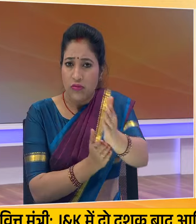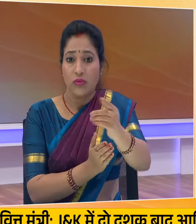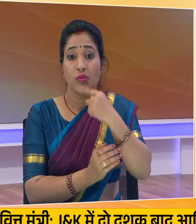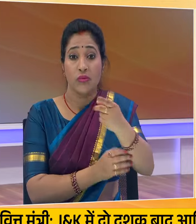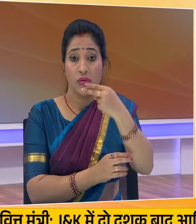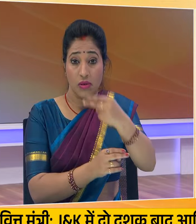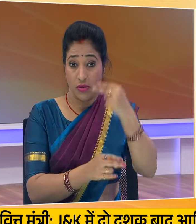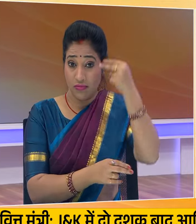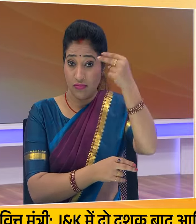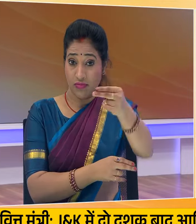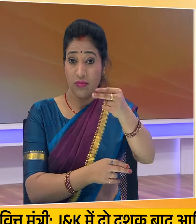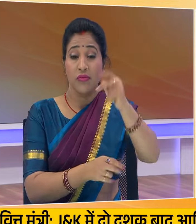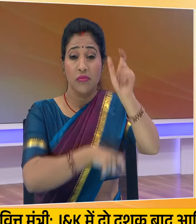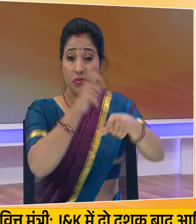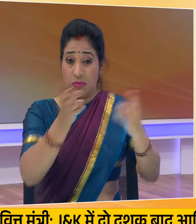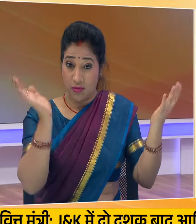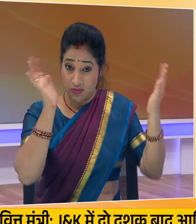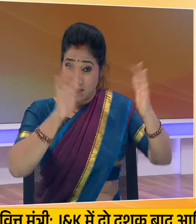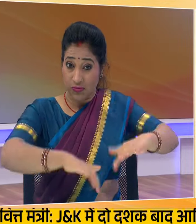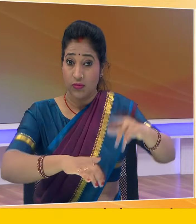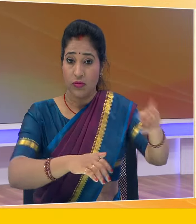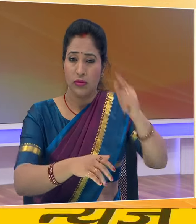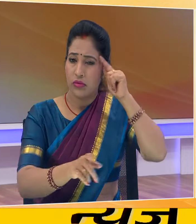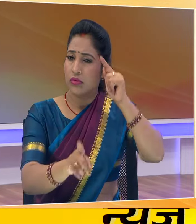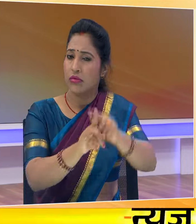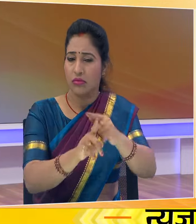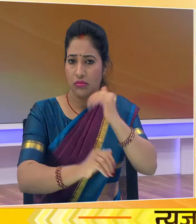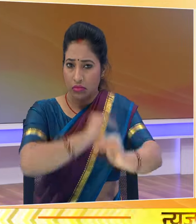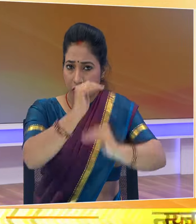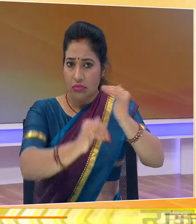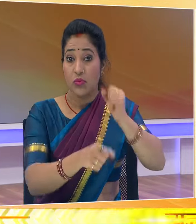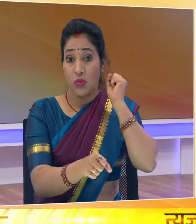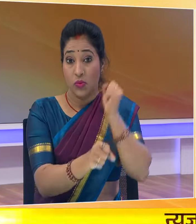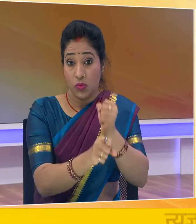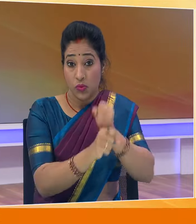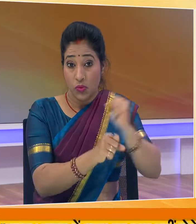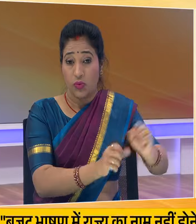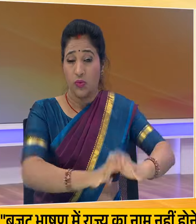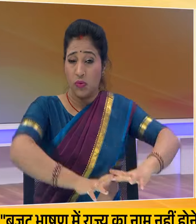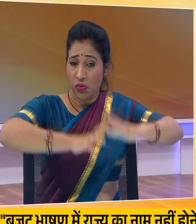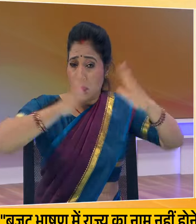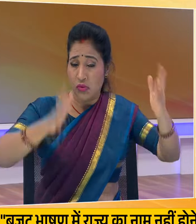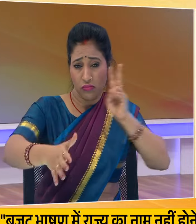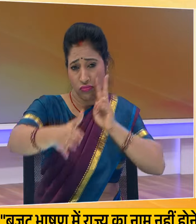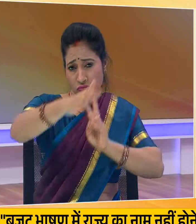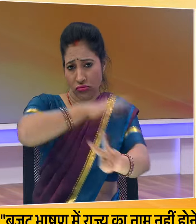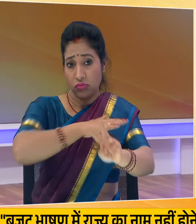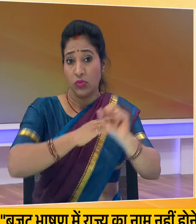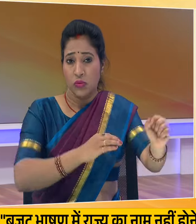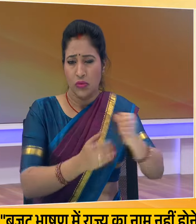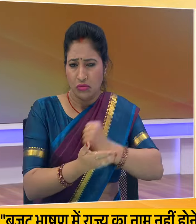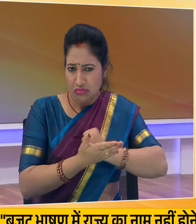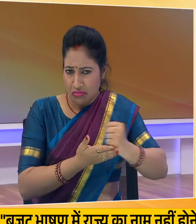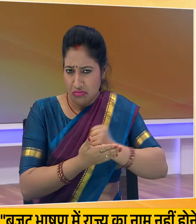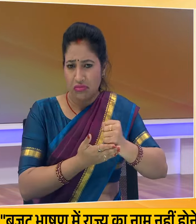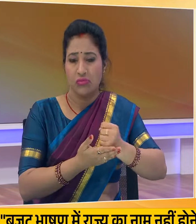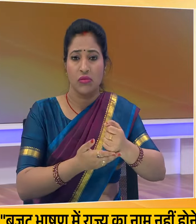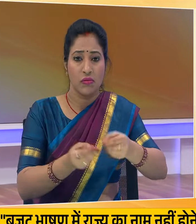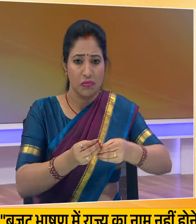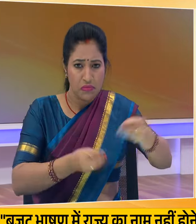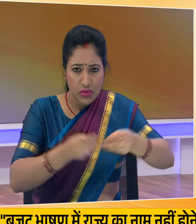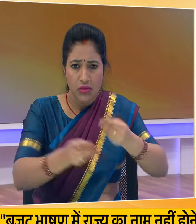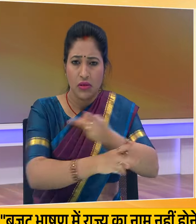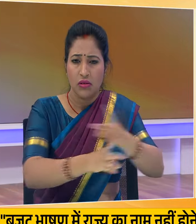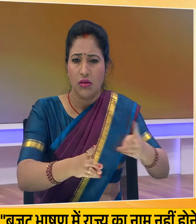से आयोजित सम्मेलन का उद्देश्य विकास के लिए सरकार के व्यापक दृष्टिकोण और इस प्रयास में उद्योग